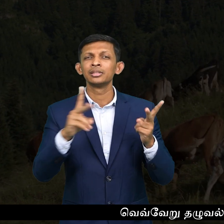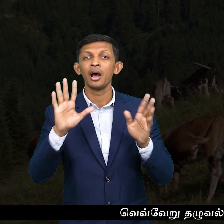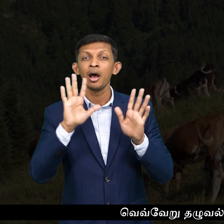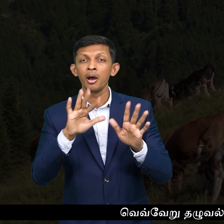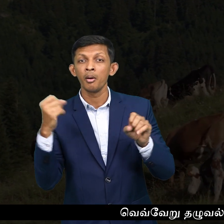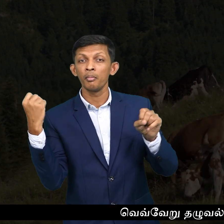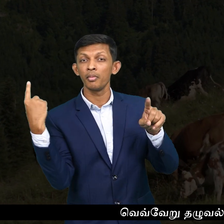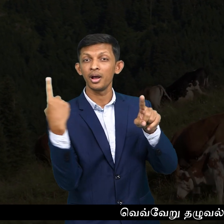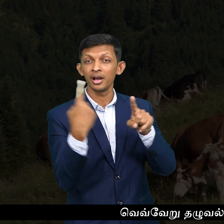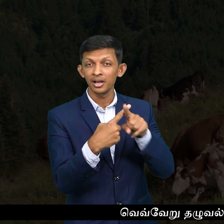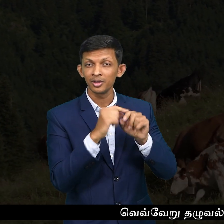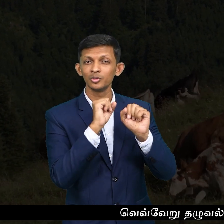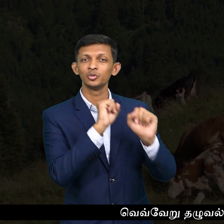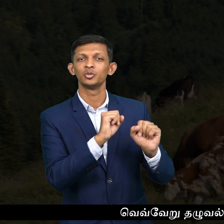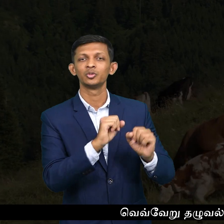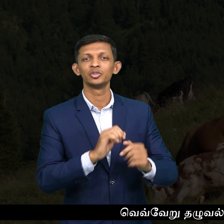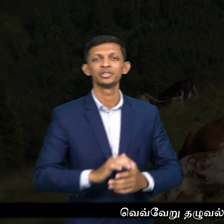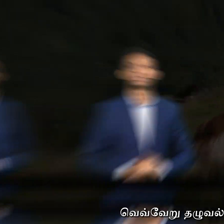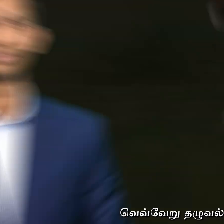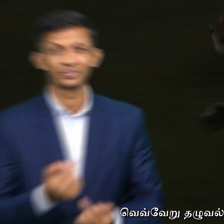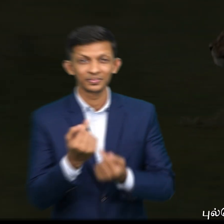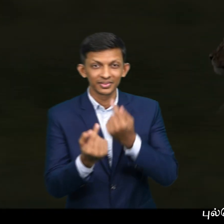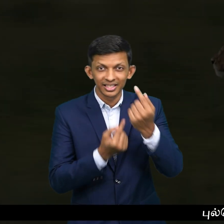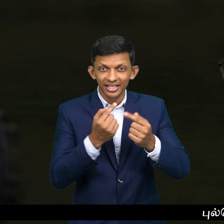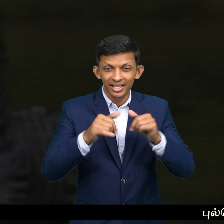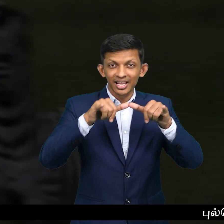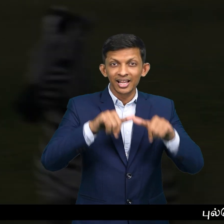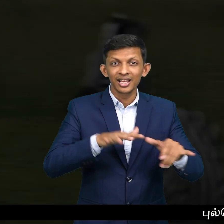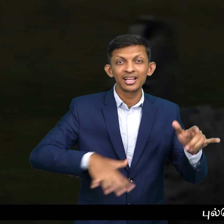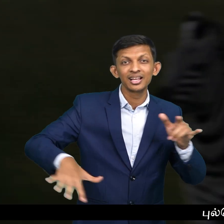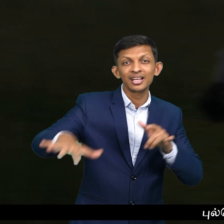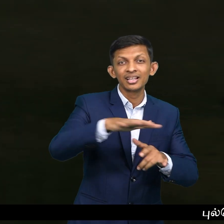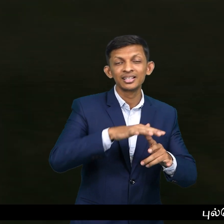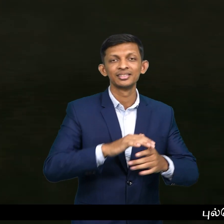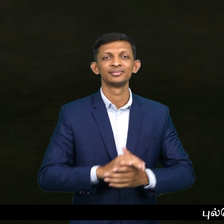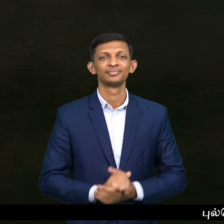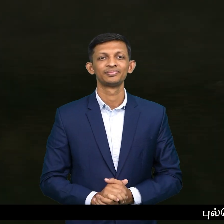வெவ்வேறு தழுவல்களை கொண்டுள்ளன. புல்வெளிகள்.